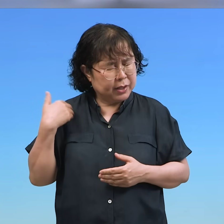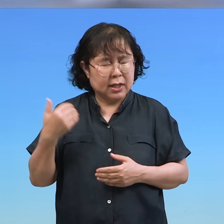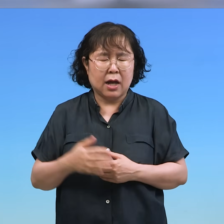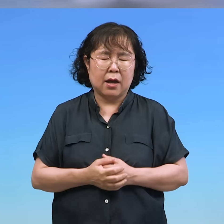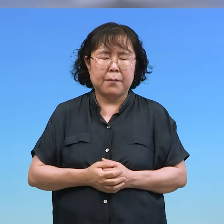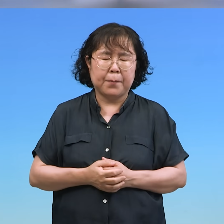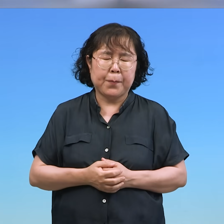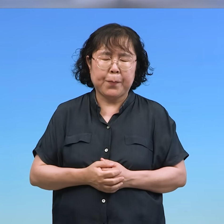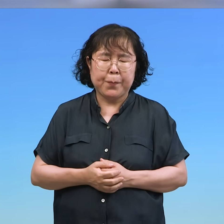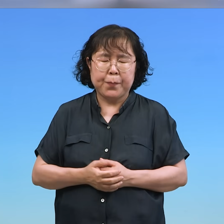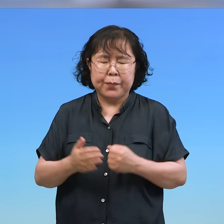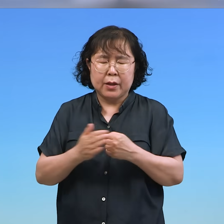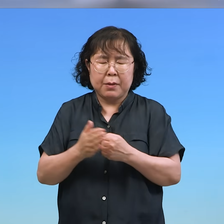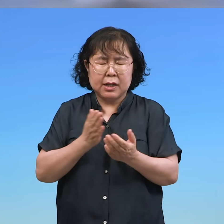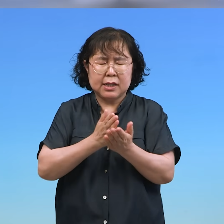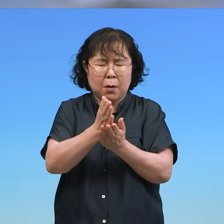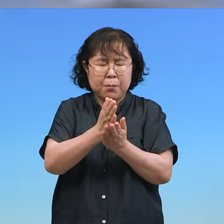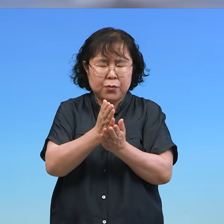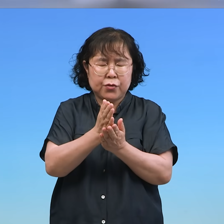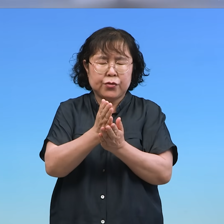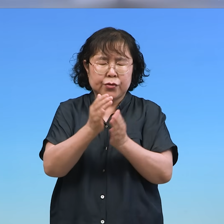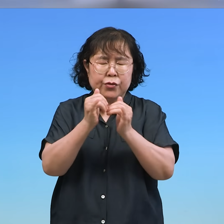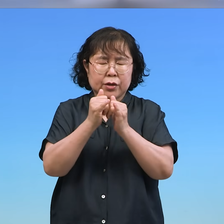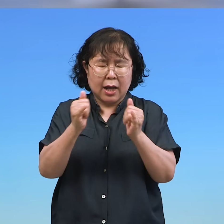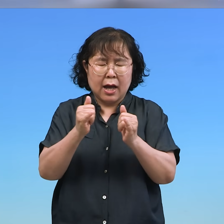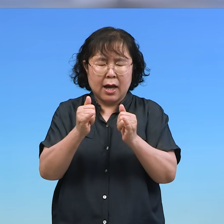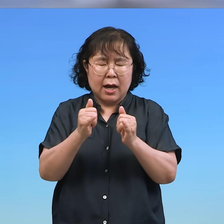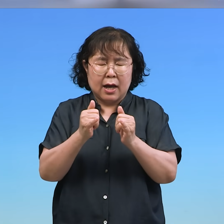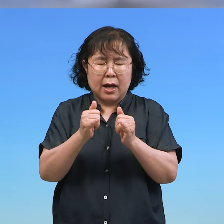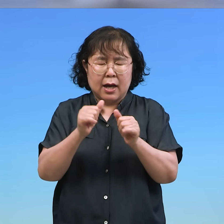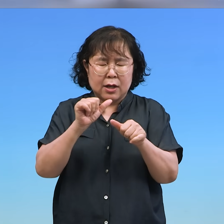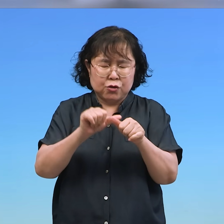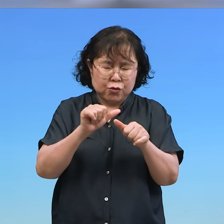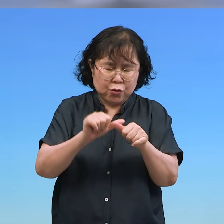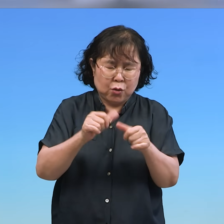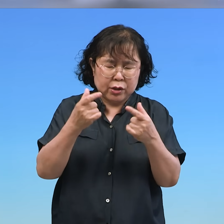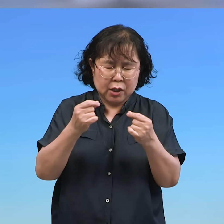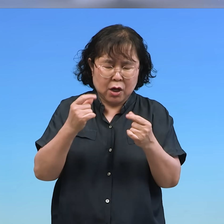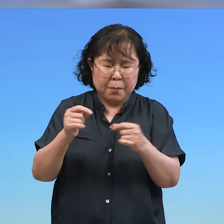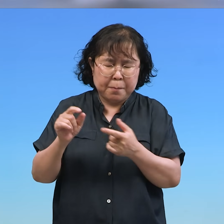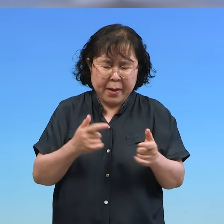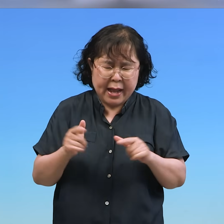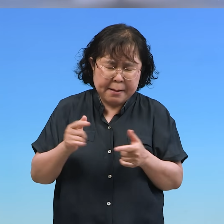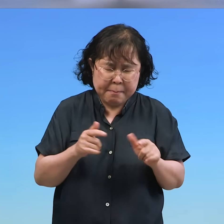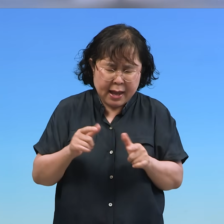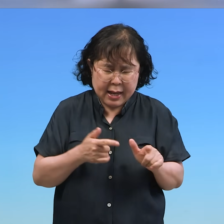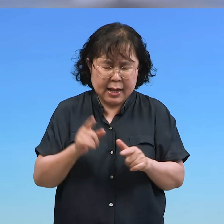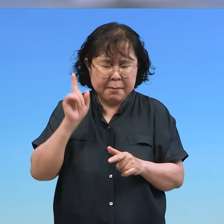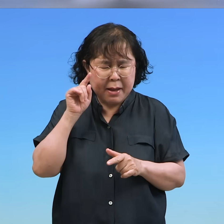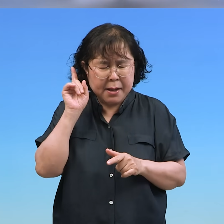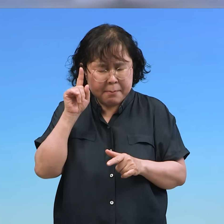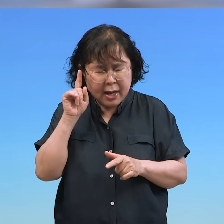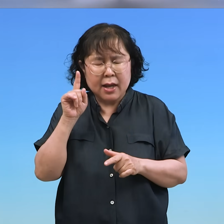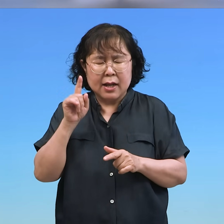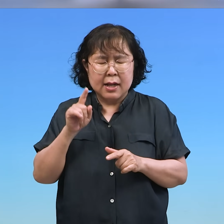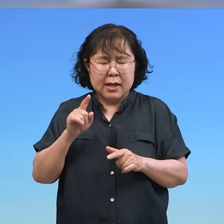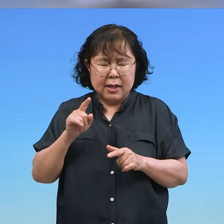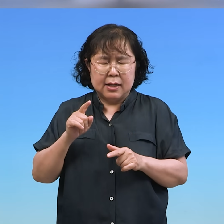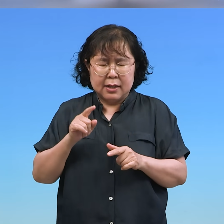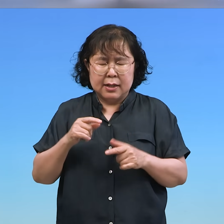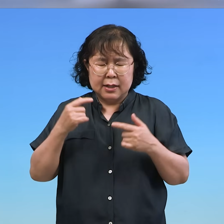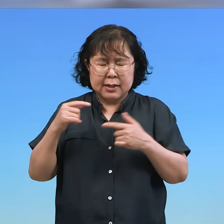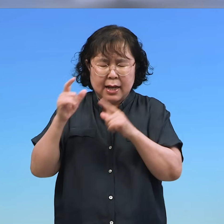우리 알 수가 없습니다. 그래서 그 전문가가 조언하는 것처럼 하루 단위로 살기 원합니다. 하루 단위로